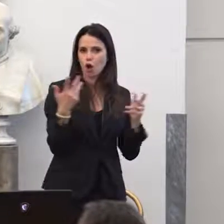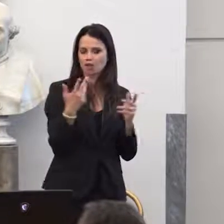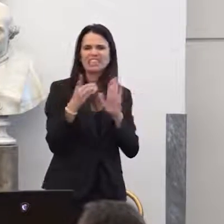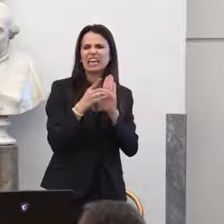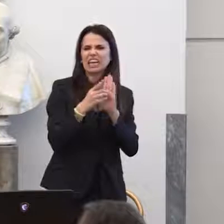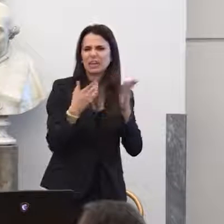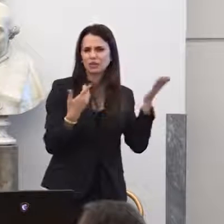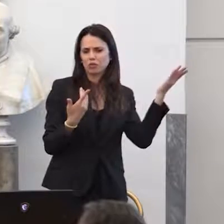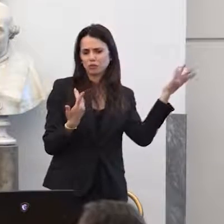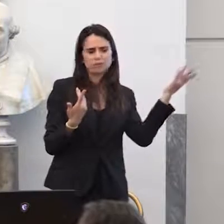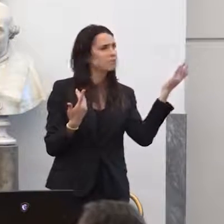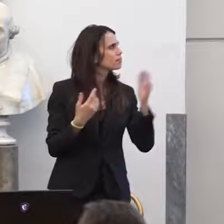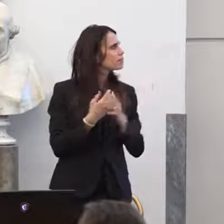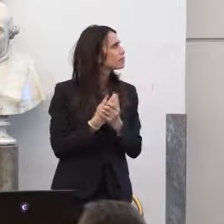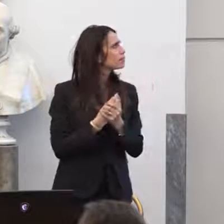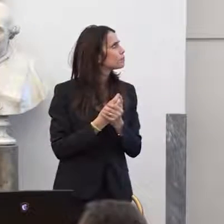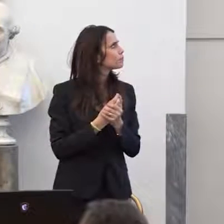di decreto?